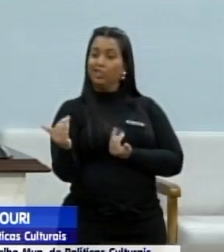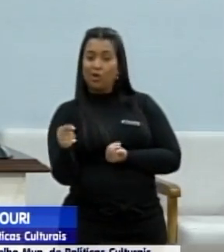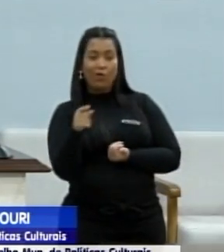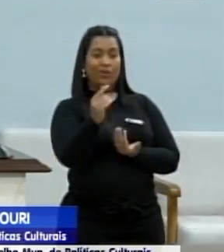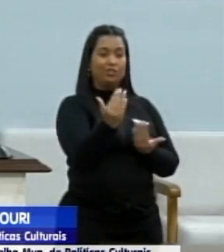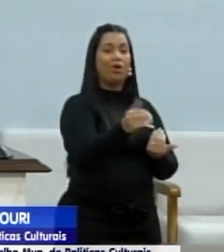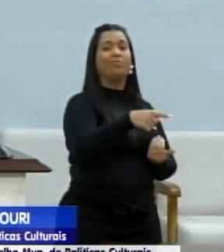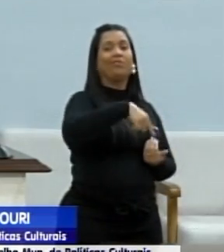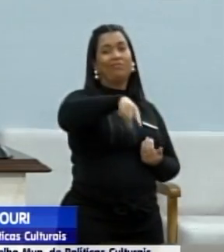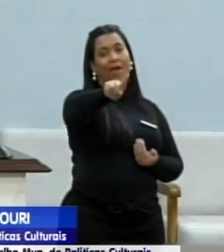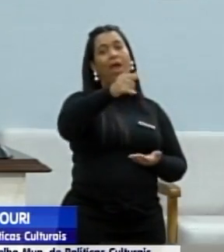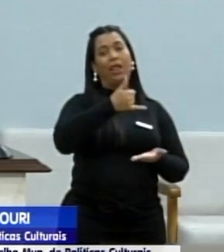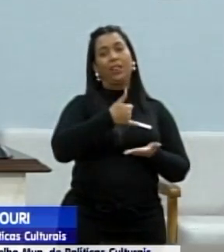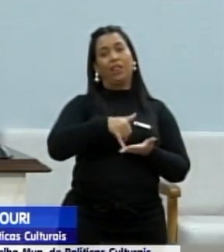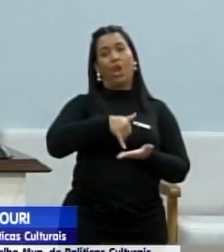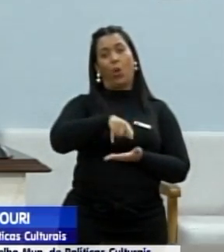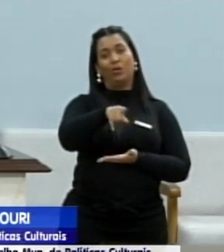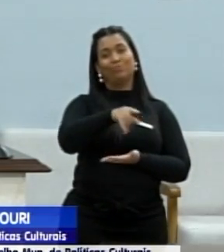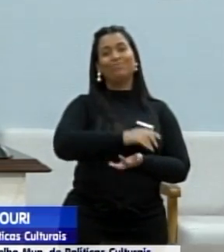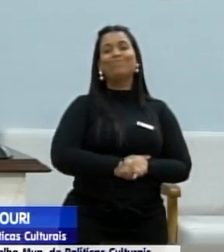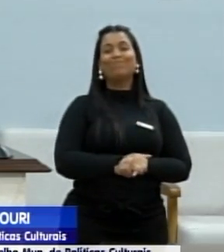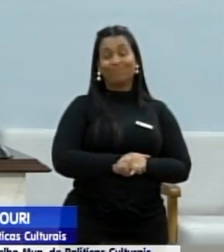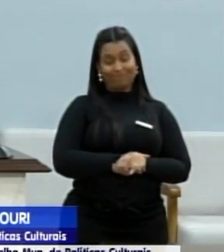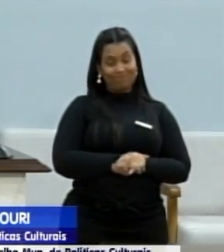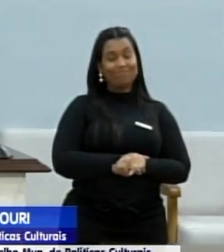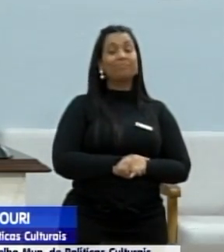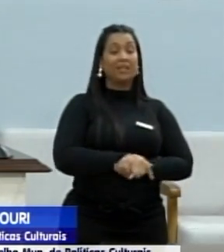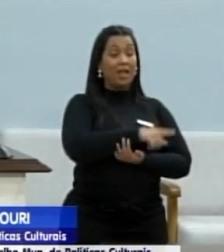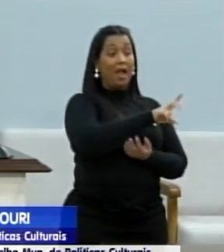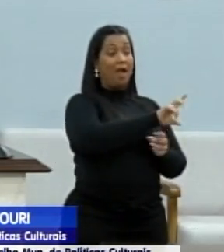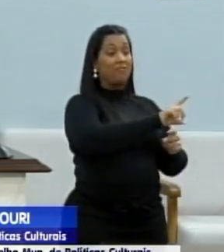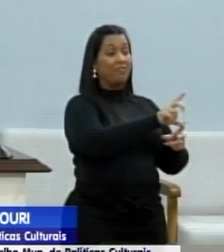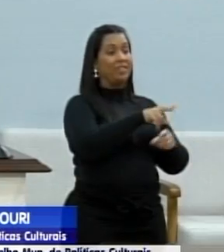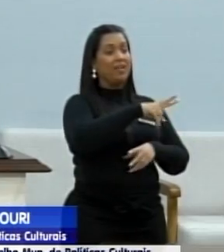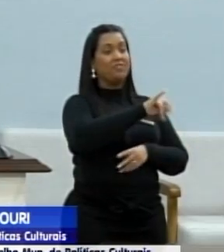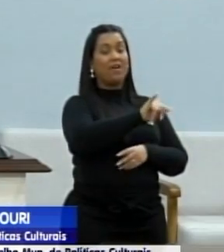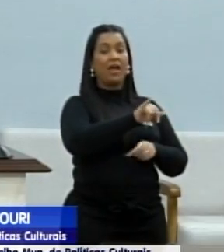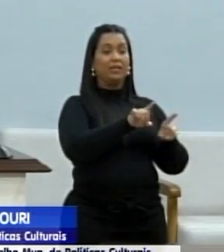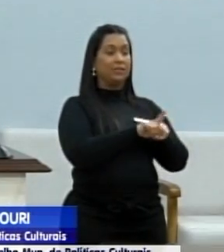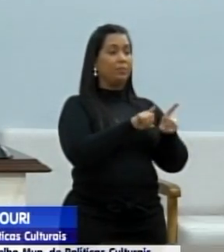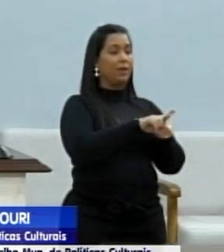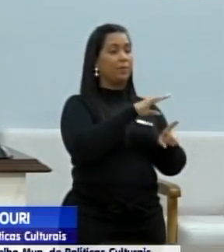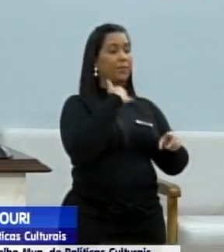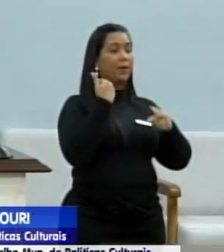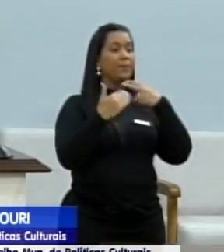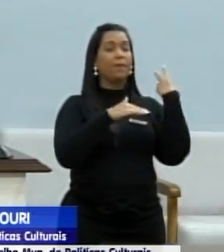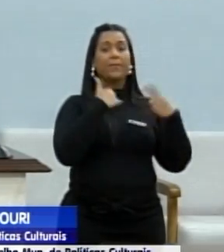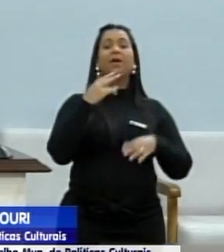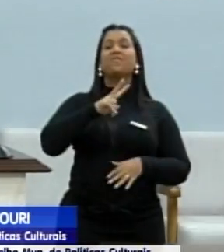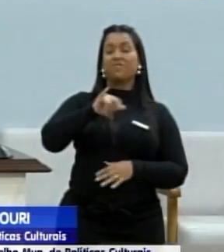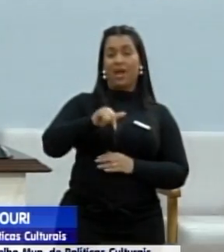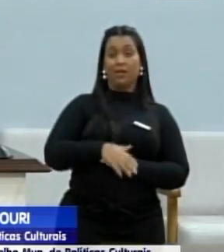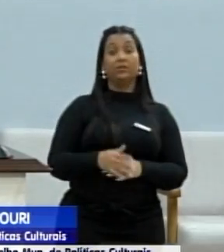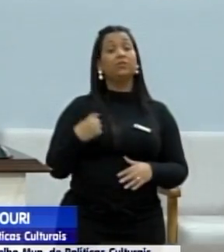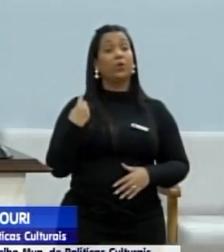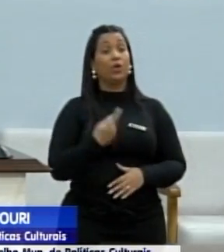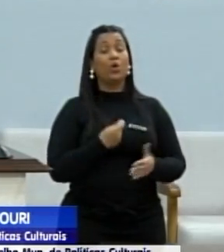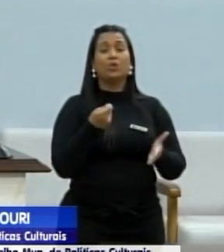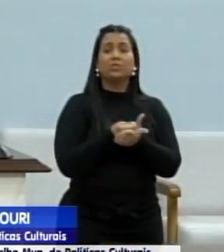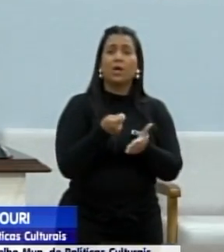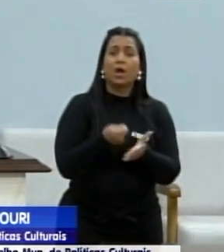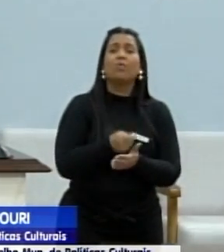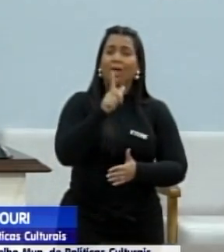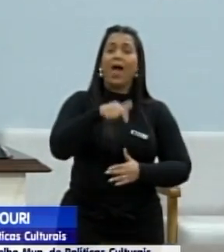para o tráfico. A gente perde esse jovem, esse adolescente para índices e estatísticas de morte. Então, a nossa luta é uma